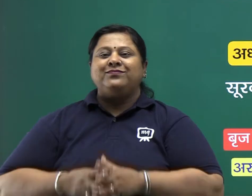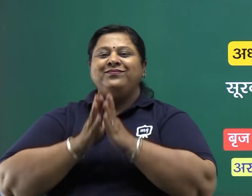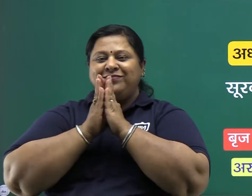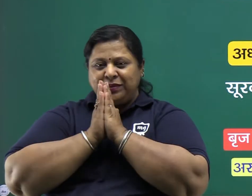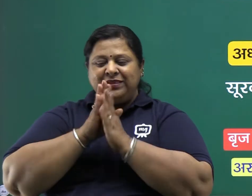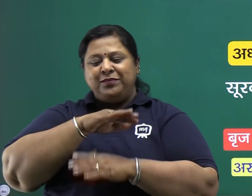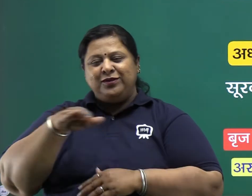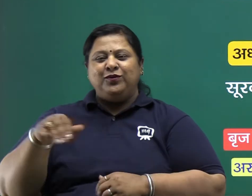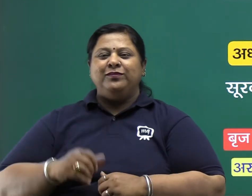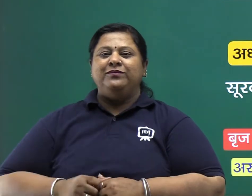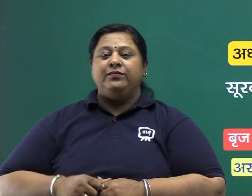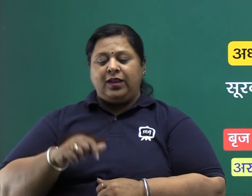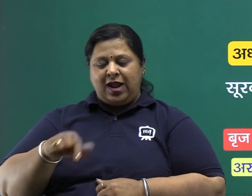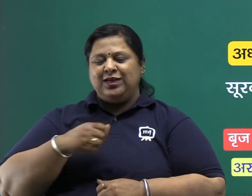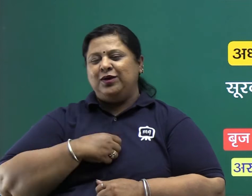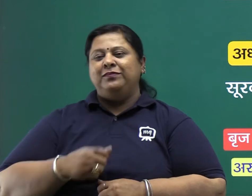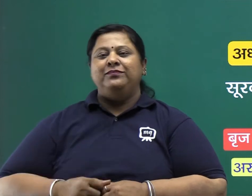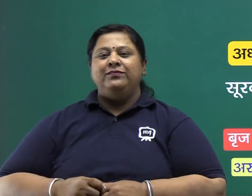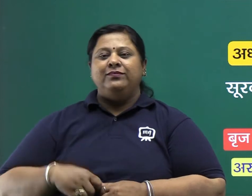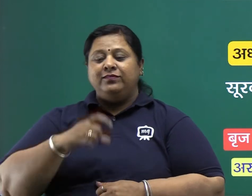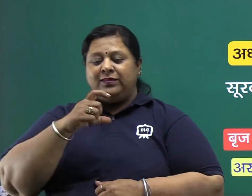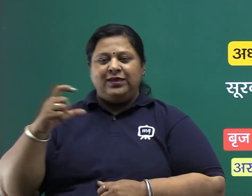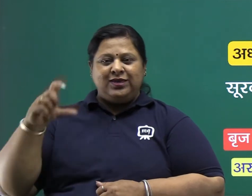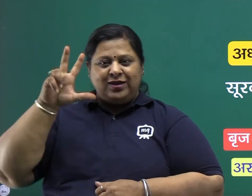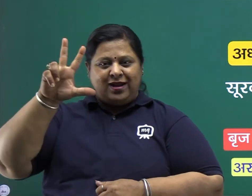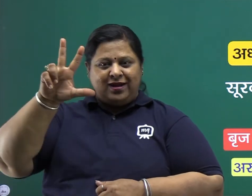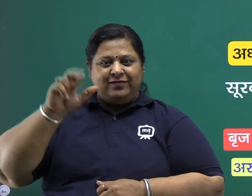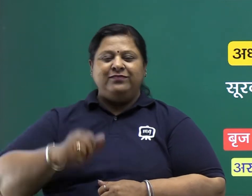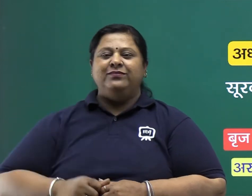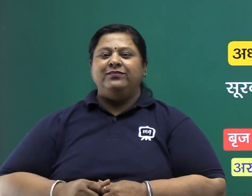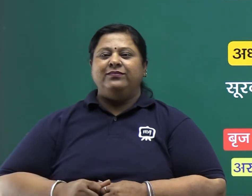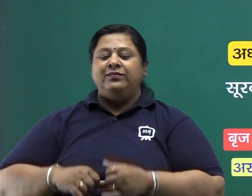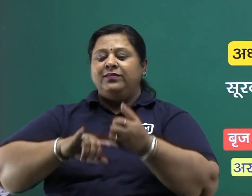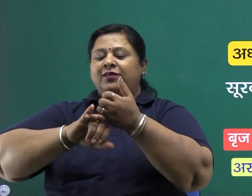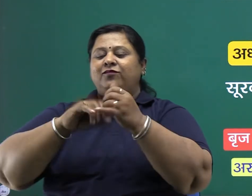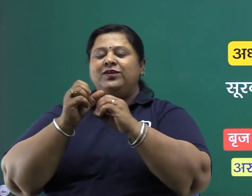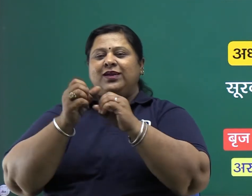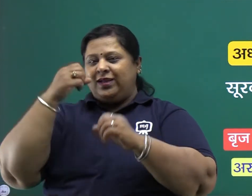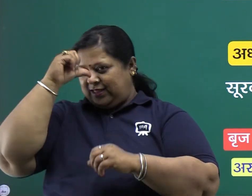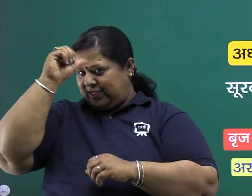नमस्ते बच्चों। आज हम कक्षा 8 विषय हिंदी